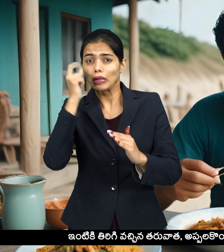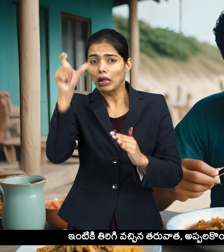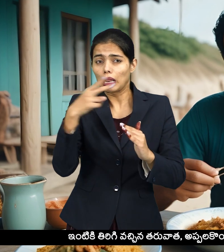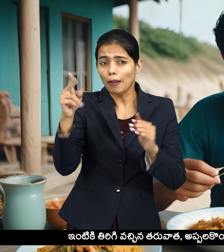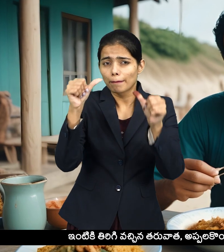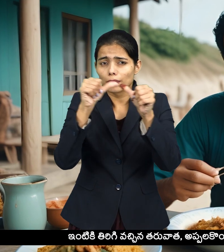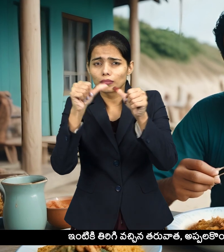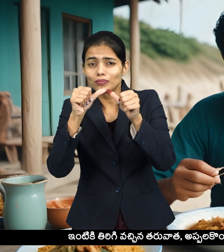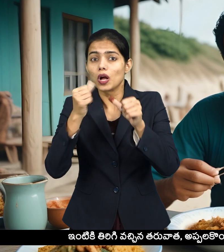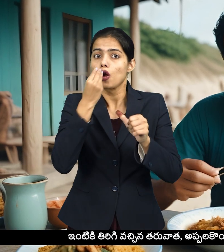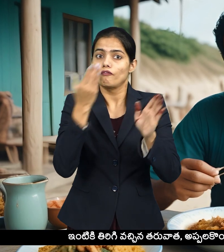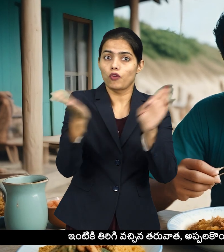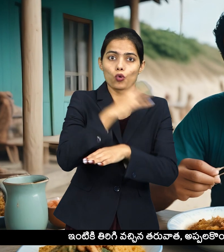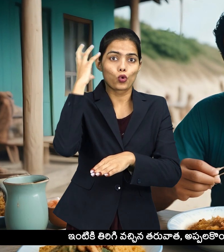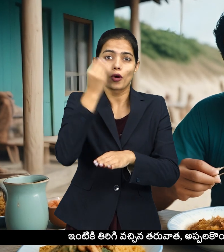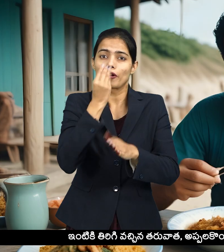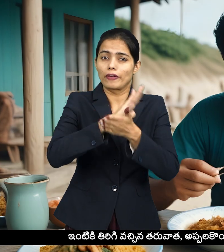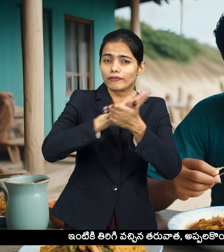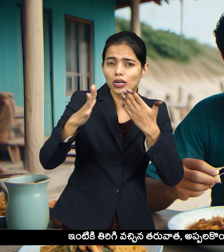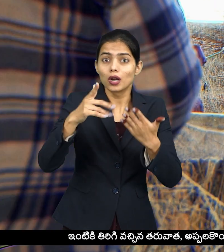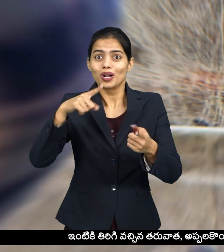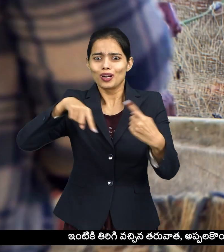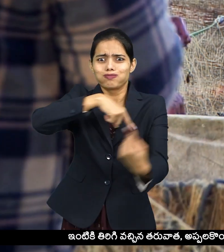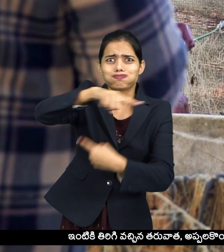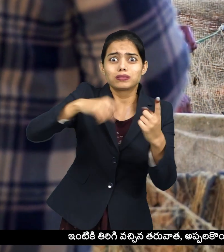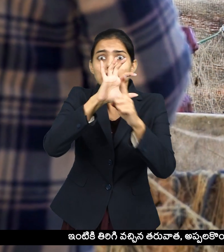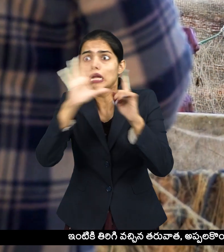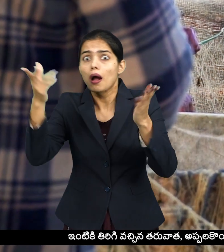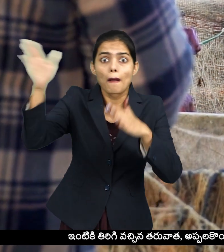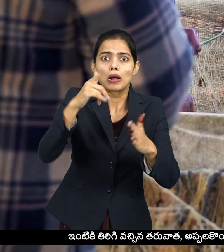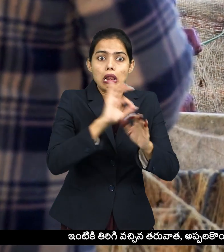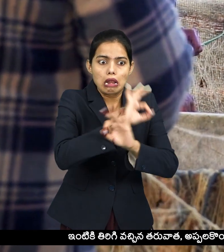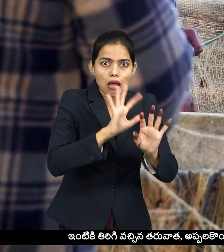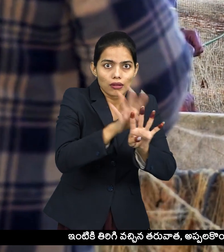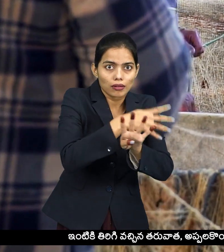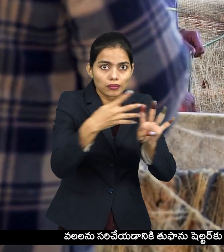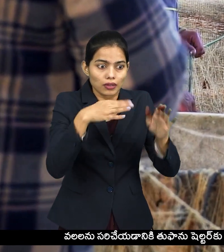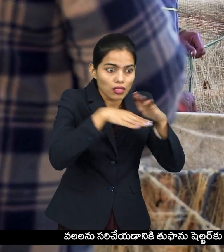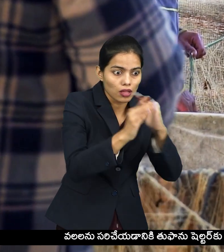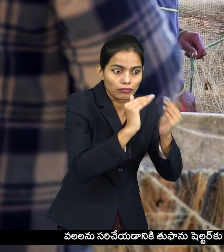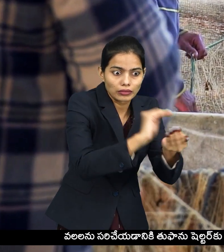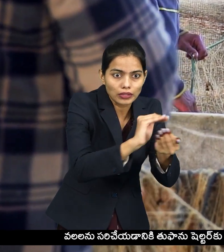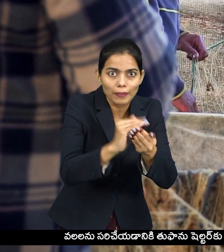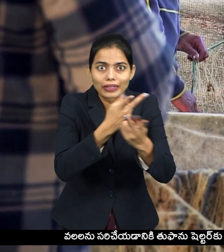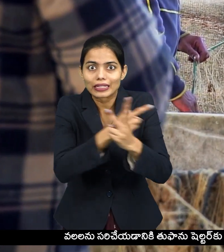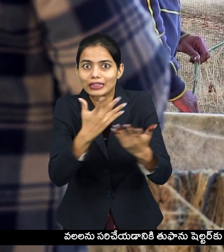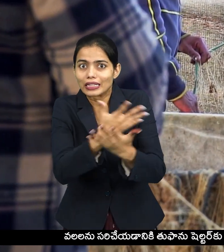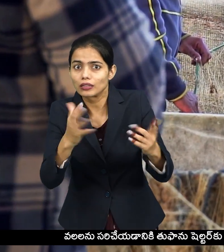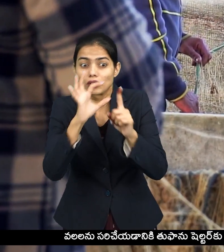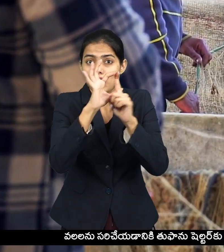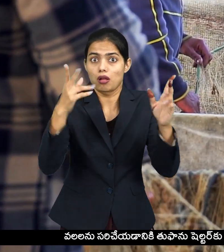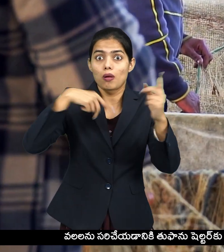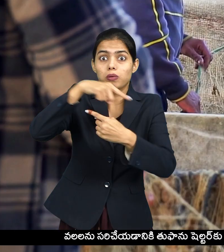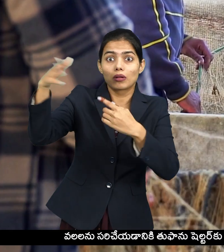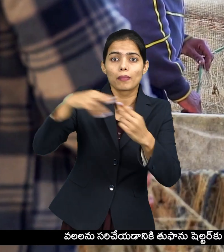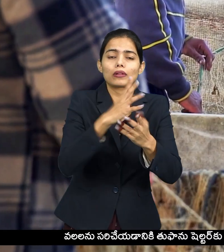ఇంటికి తిరిగి వచ్చిన తరువాత అప్పలకొండ మధ్యాహ్నం భోజనం చేసి భావనపాడులో దెబ్బతిన్న వలను సరిచేయటానికి